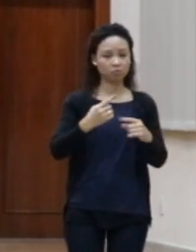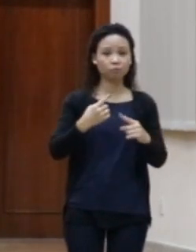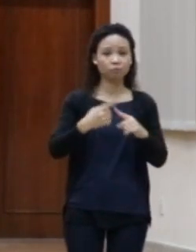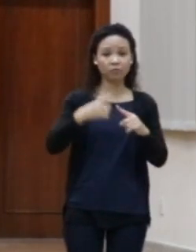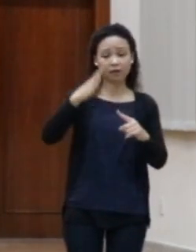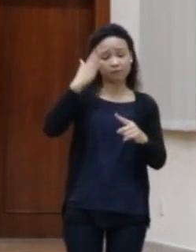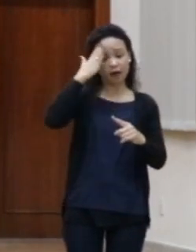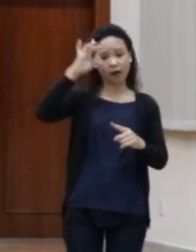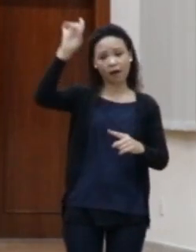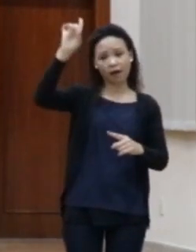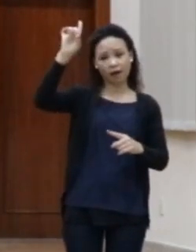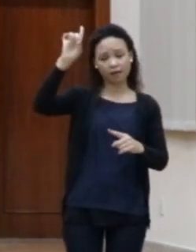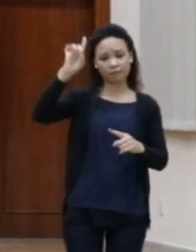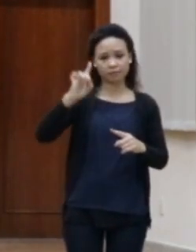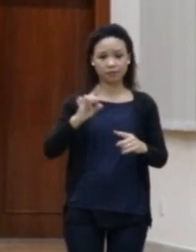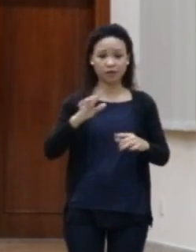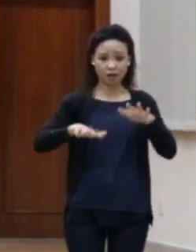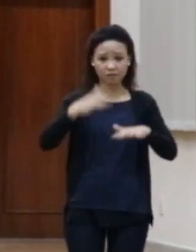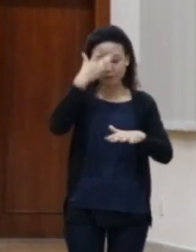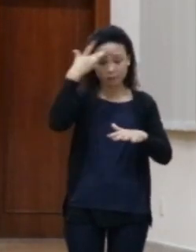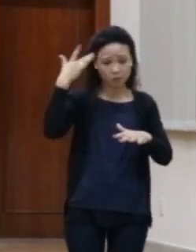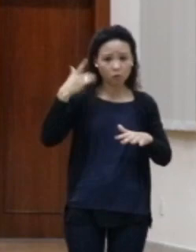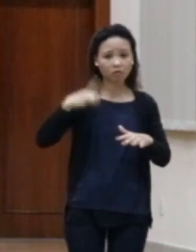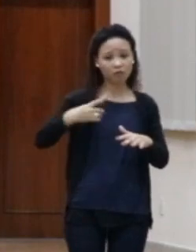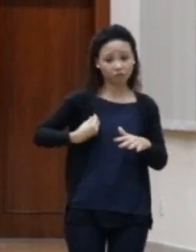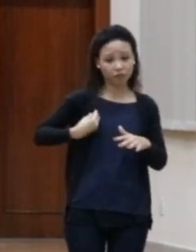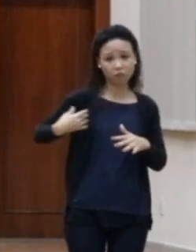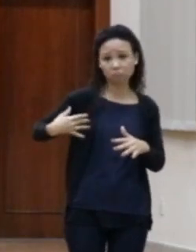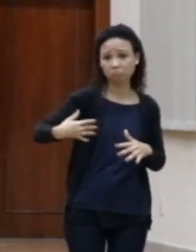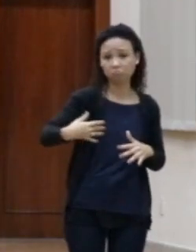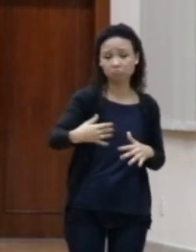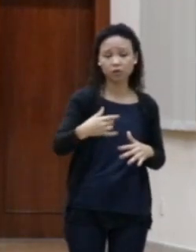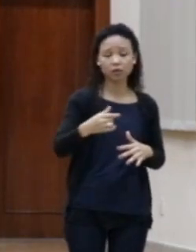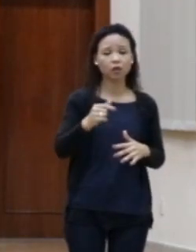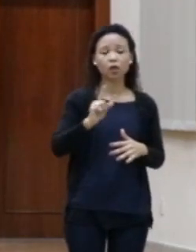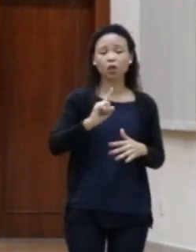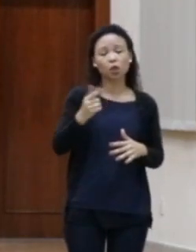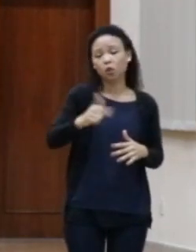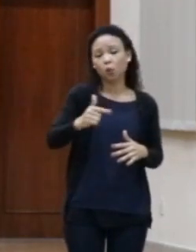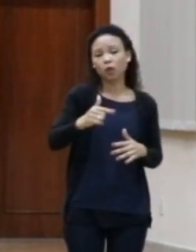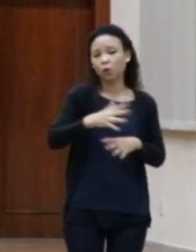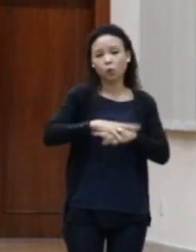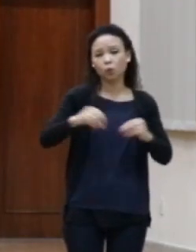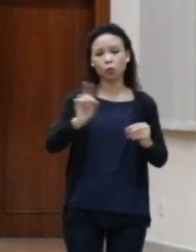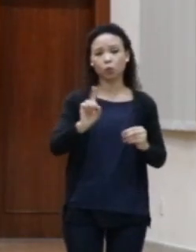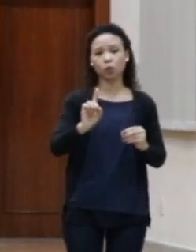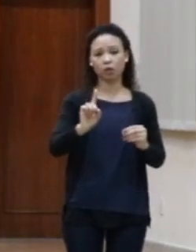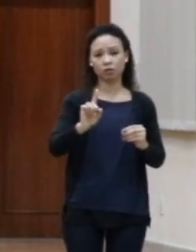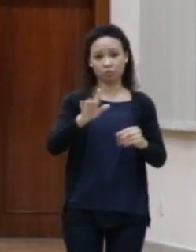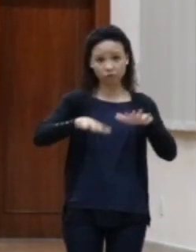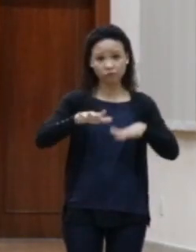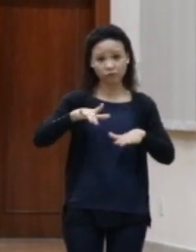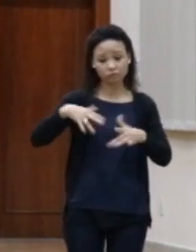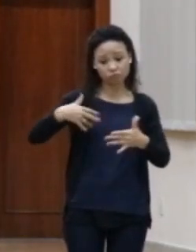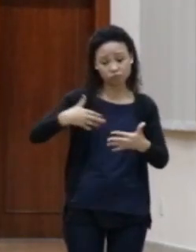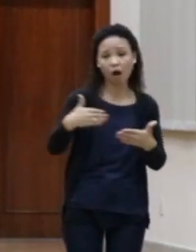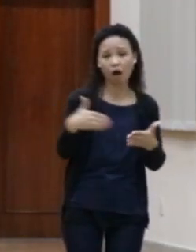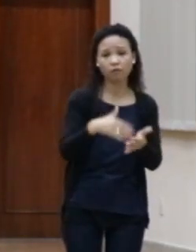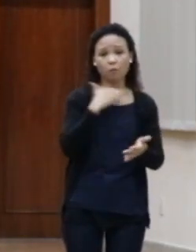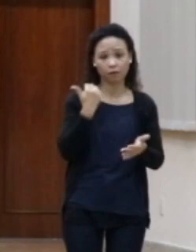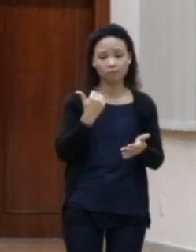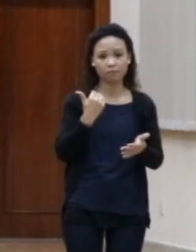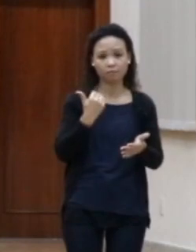sofrimento e não são curados? Aliás, temos uma prova disso na Bíblia, quando Paulo clamou por